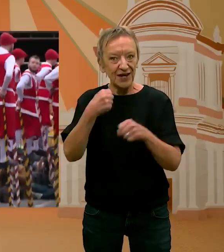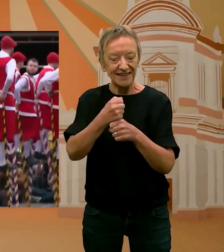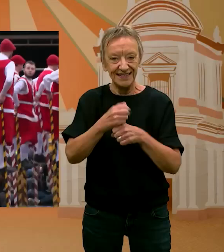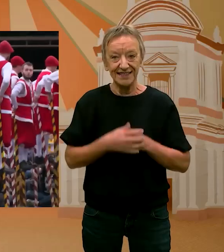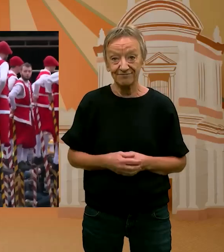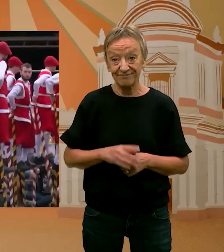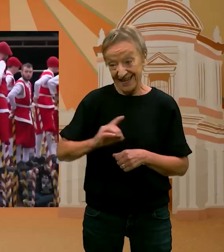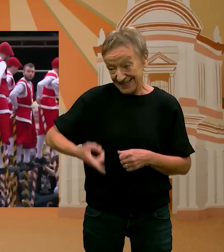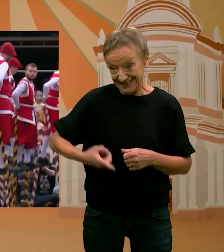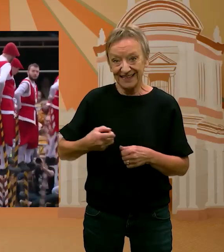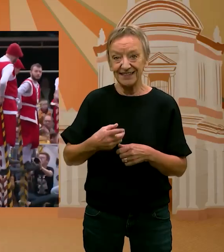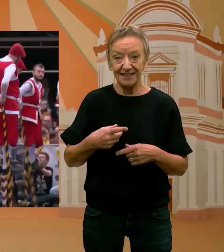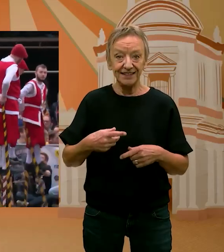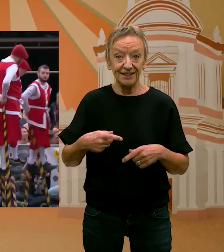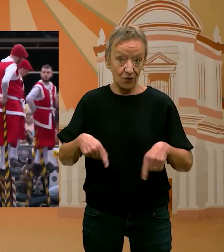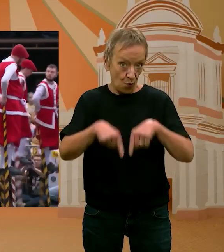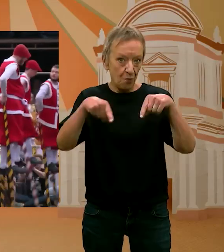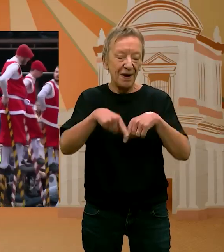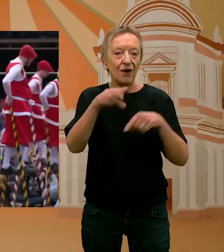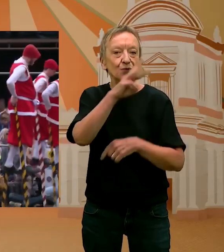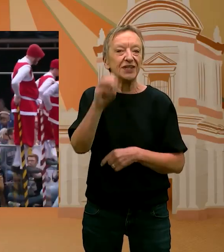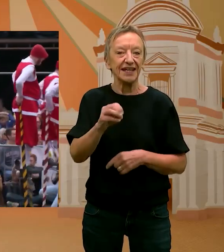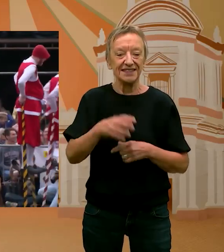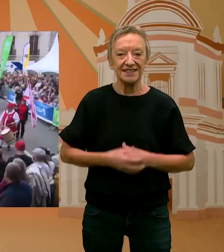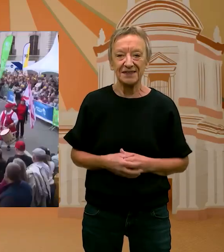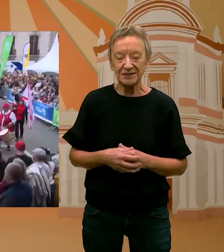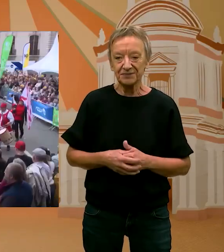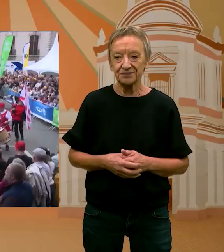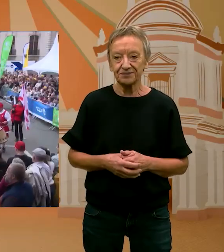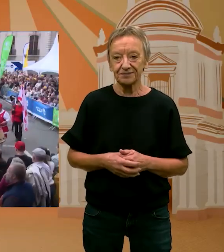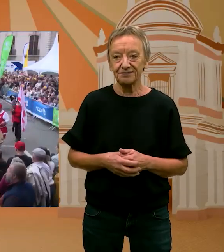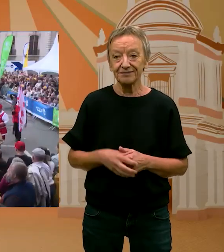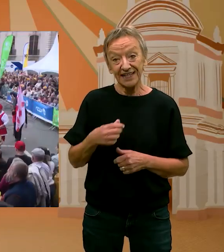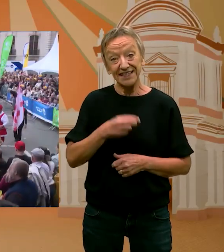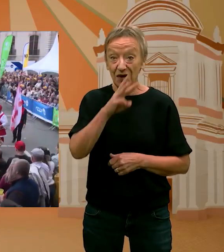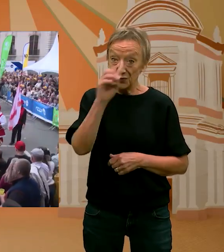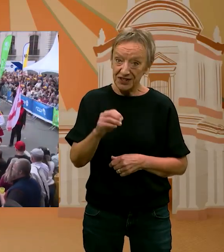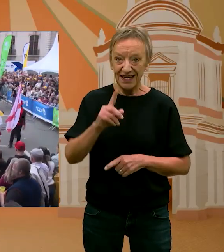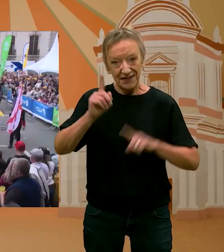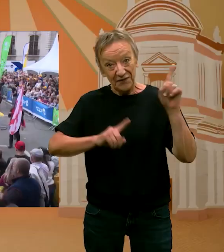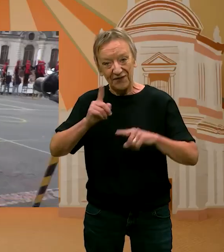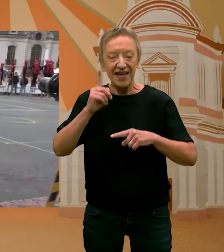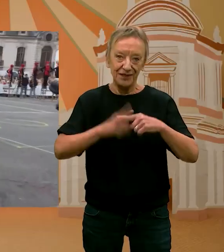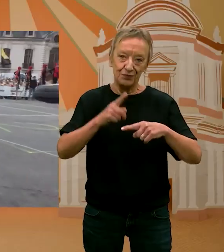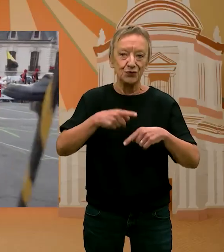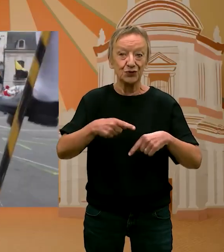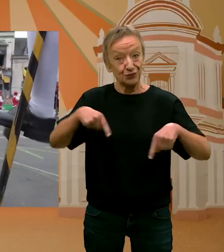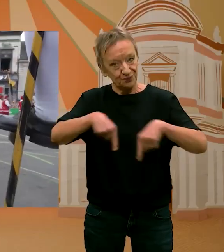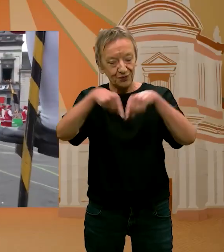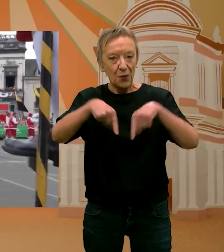donc on a un week-end festif dans les jambes et on a un week-end de joute aussi dans les jambes. Et c'est vraiment notre